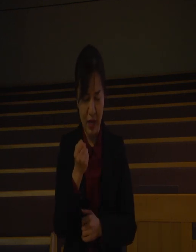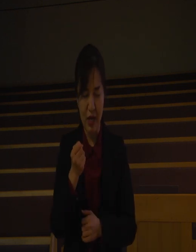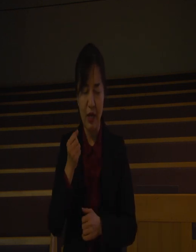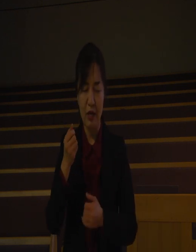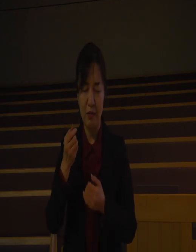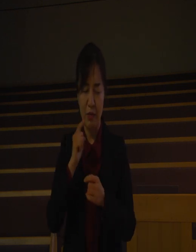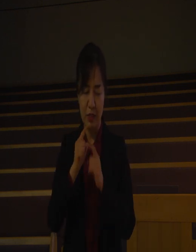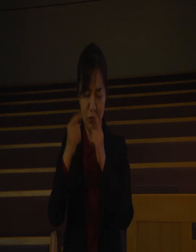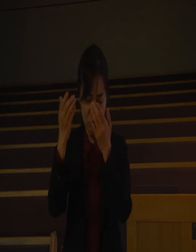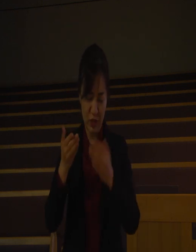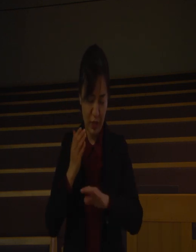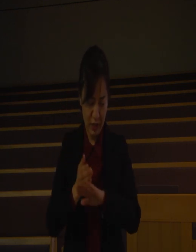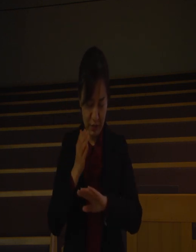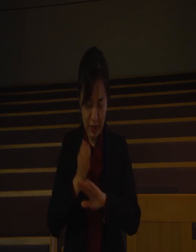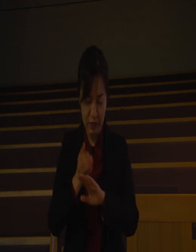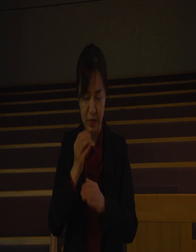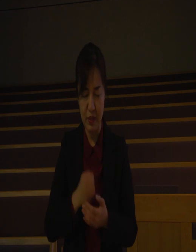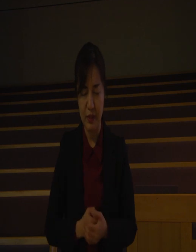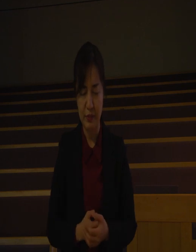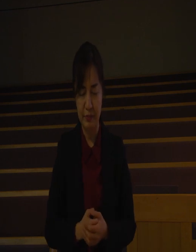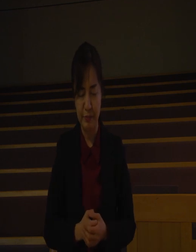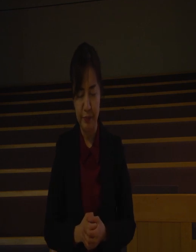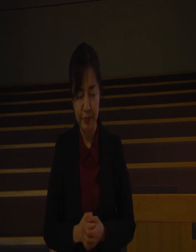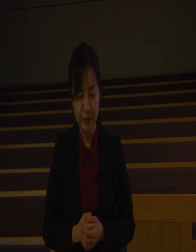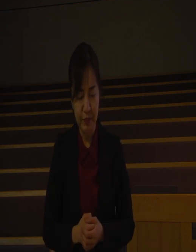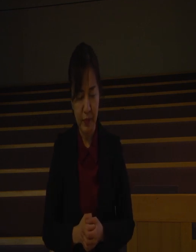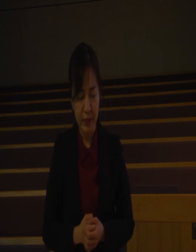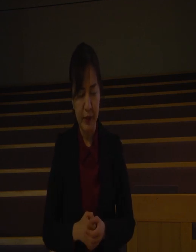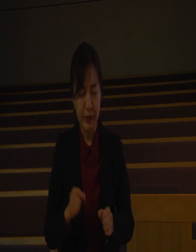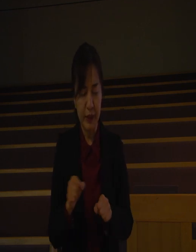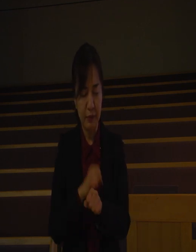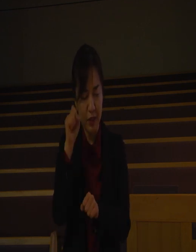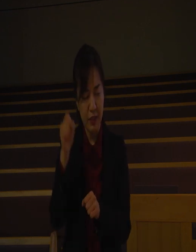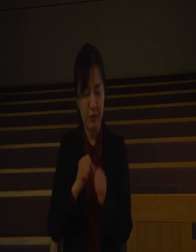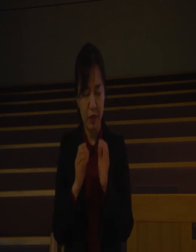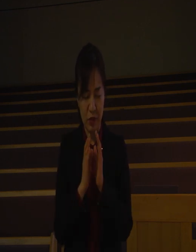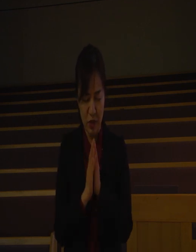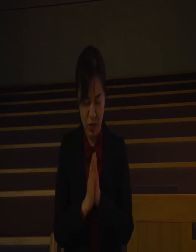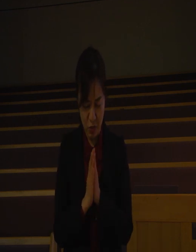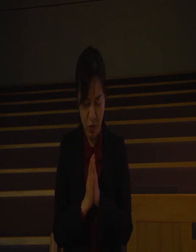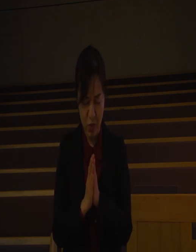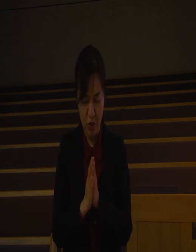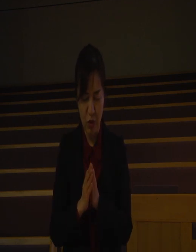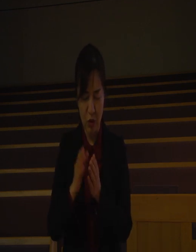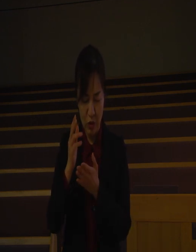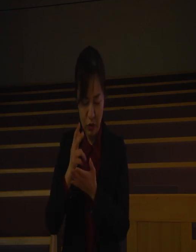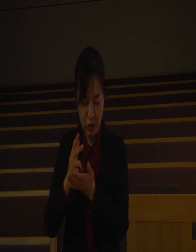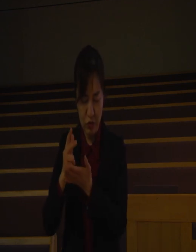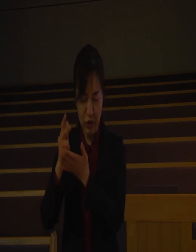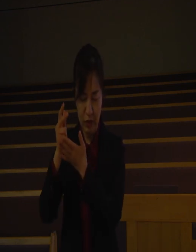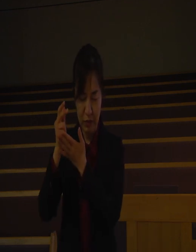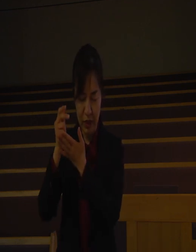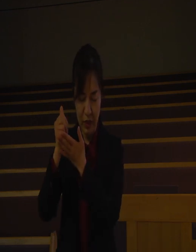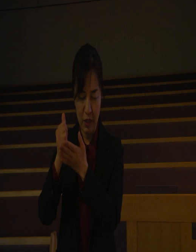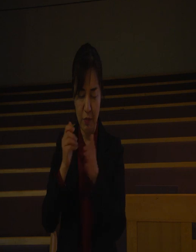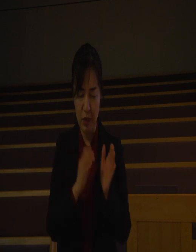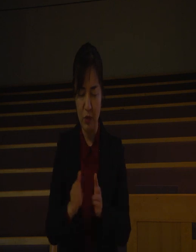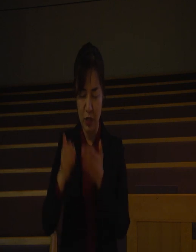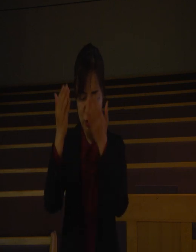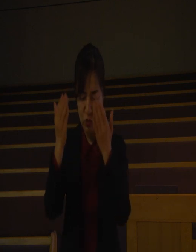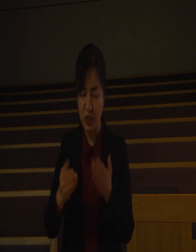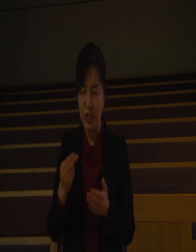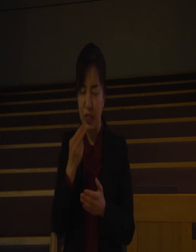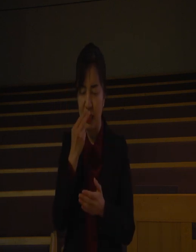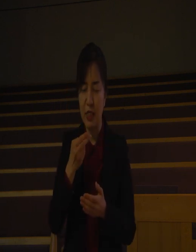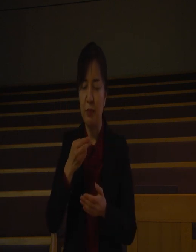사랑에 감사하며, 우리는 이번 한 주 동안 이 고난 특별 새벽 기도를 통하여 주께서 마련해 주신